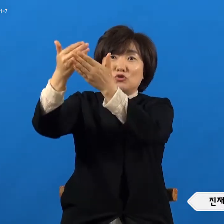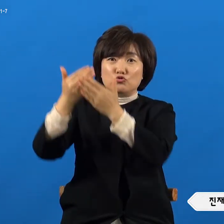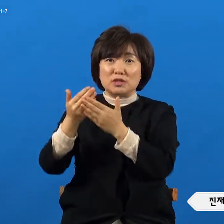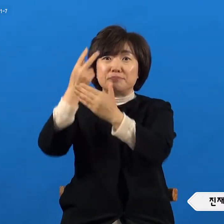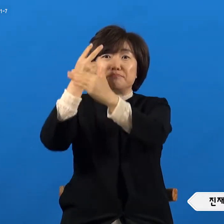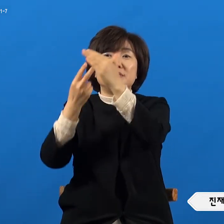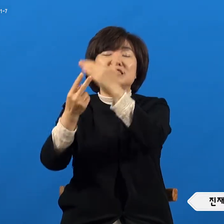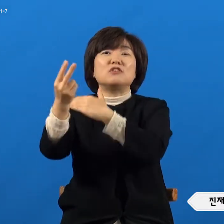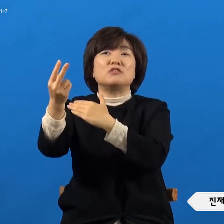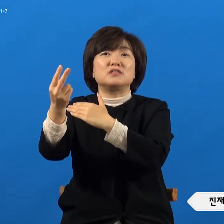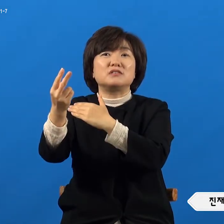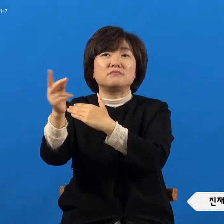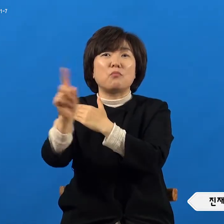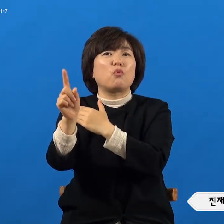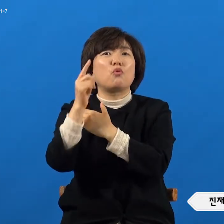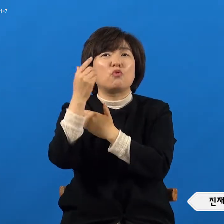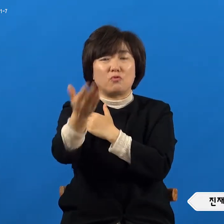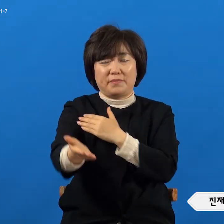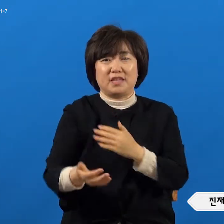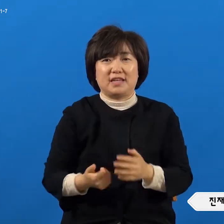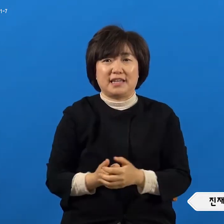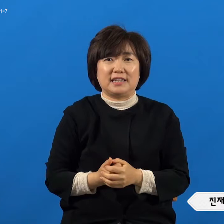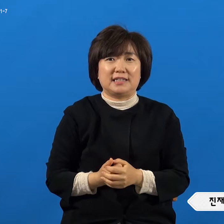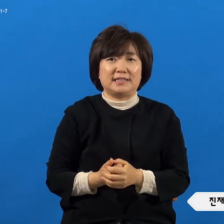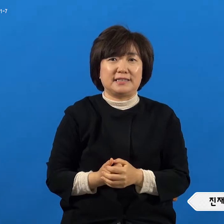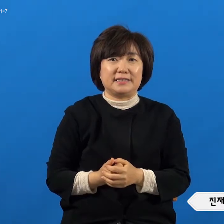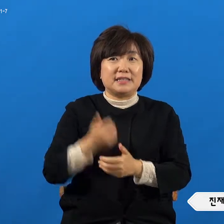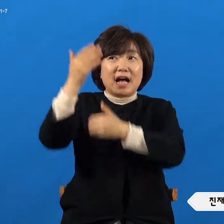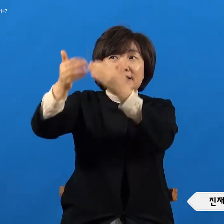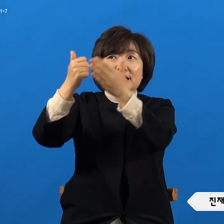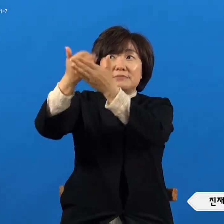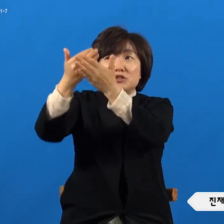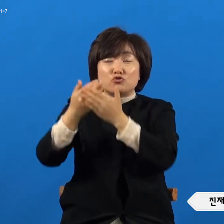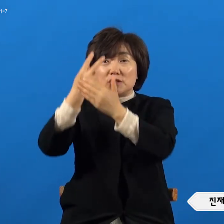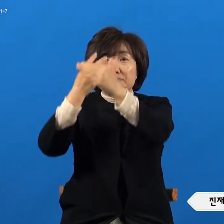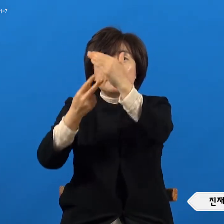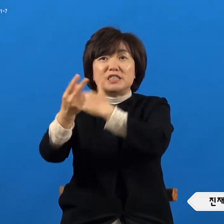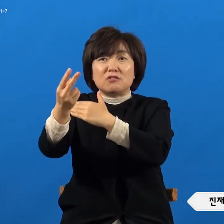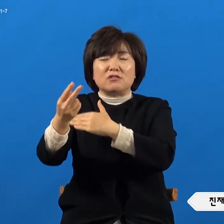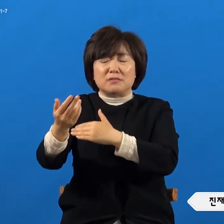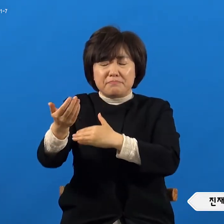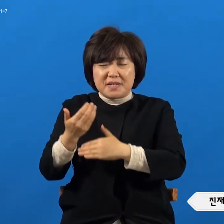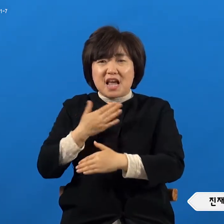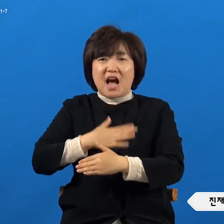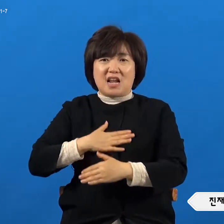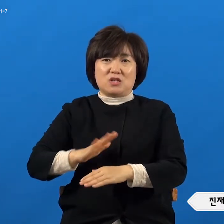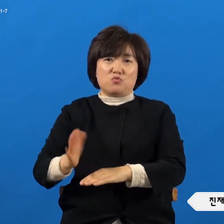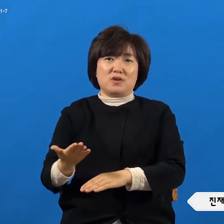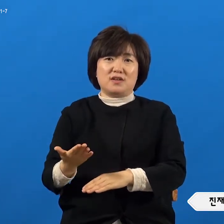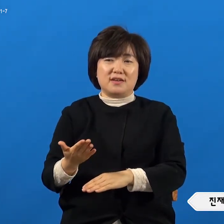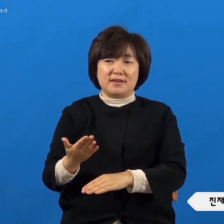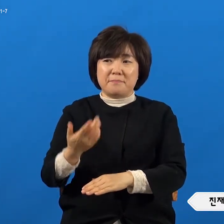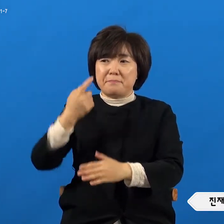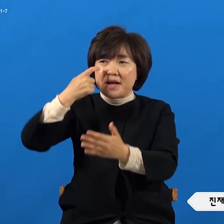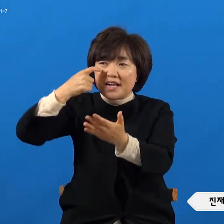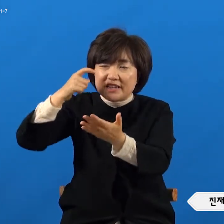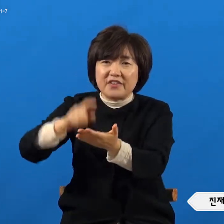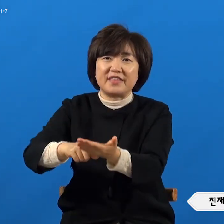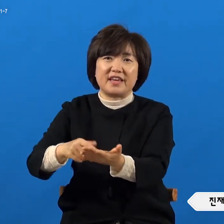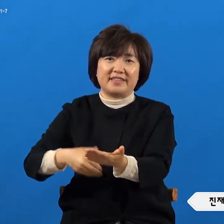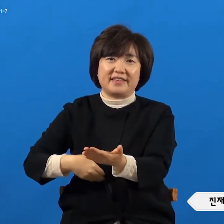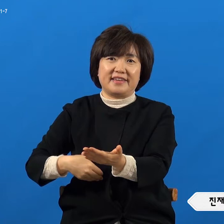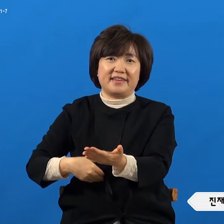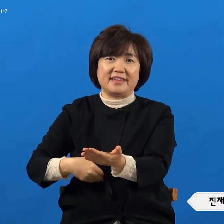비전은 과연 무엇입니까? 하나님이 주신 비전을 우리는 알아야 합니다. 찾아야 합니다. 그